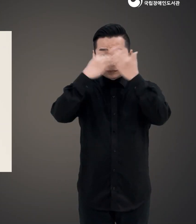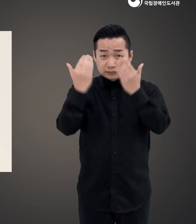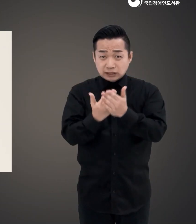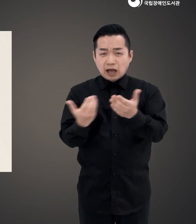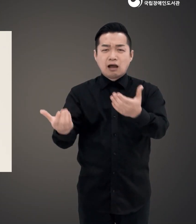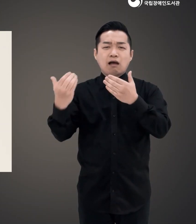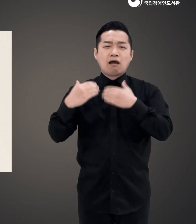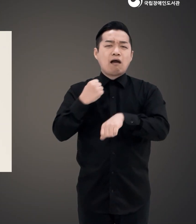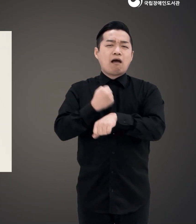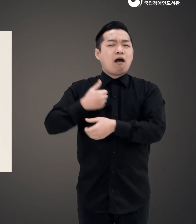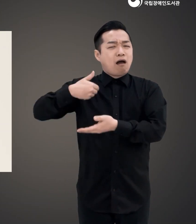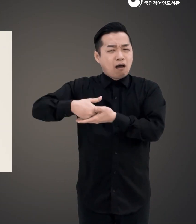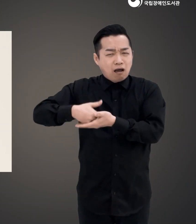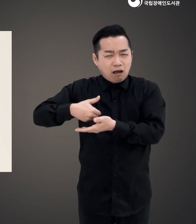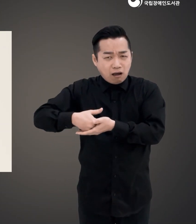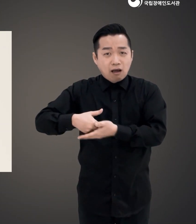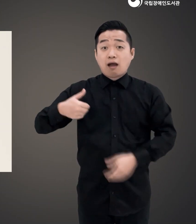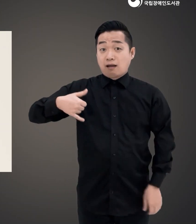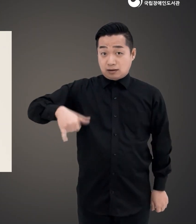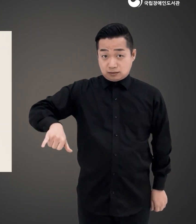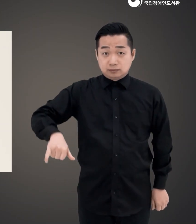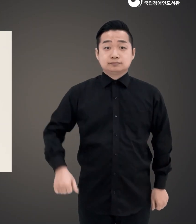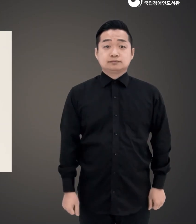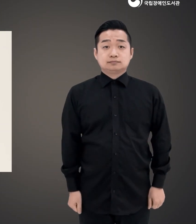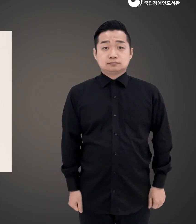다 해달라는 아이.